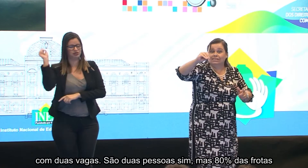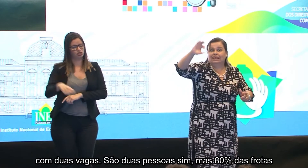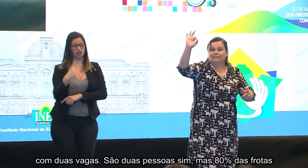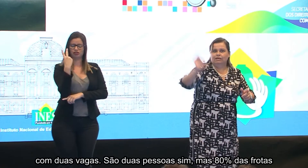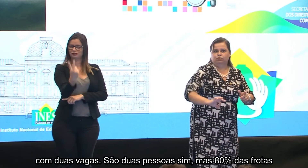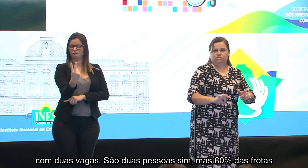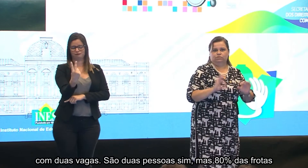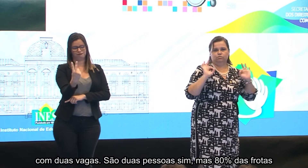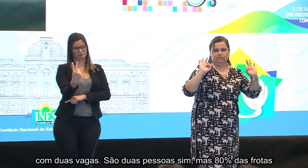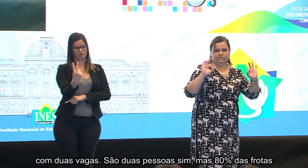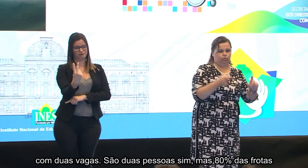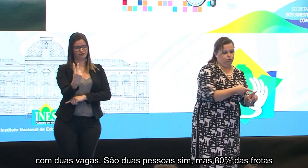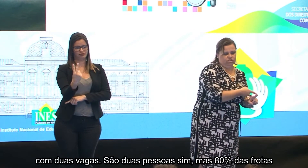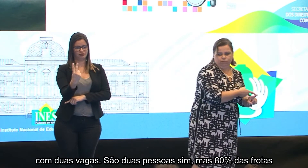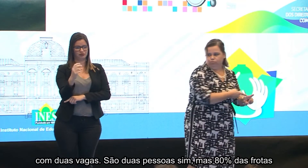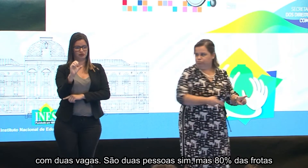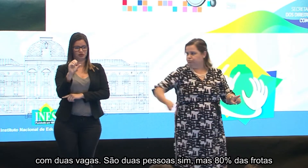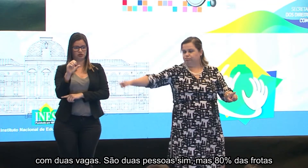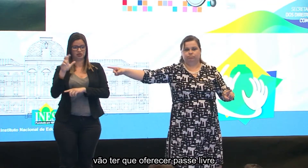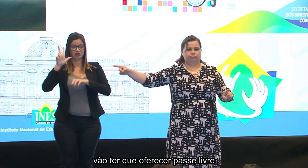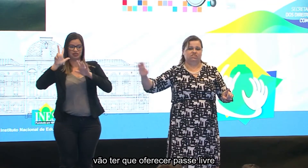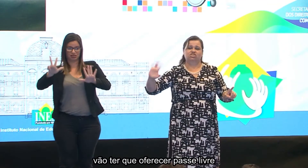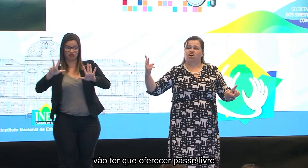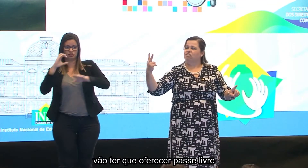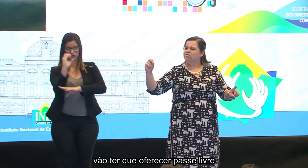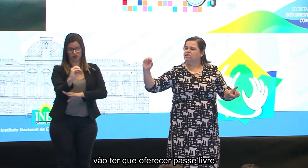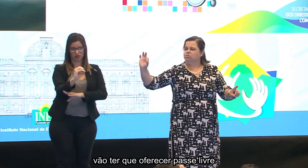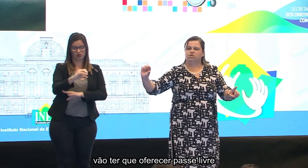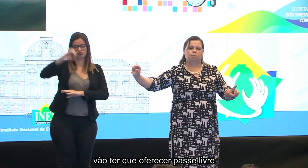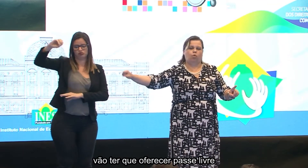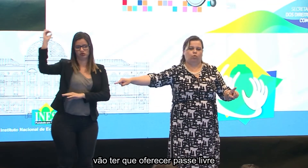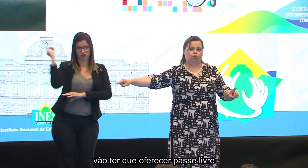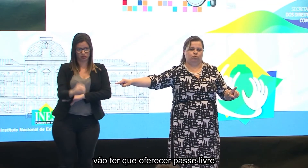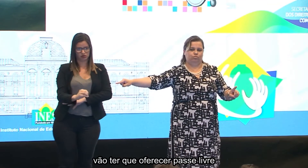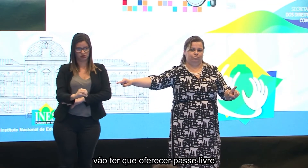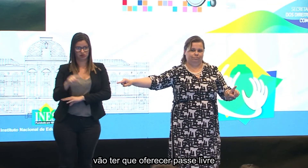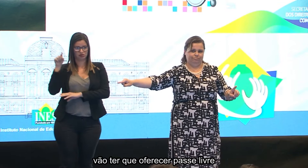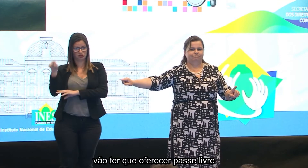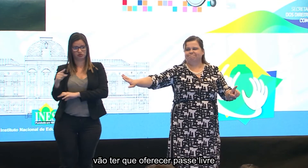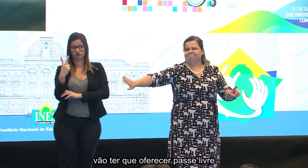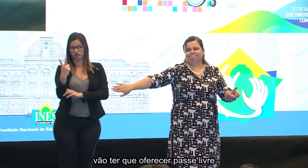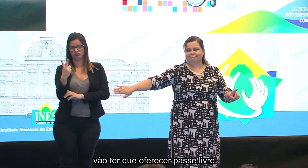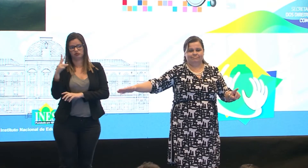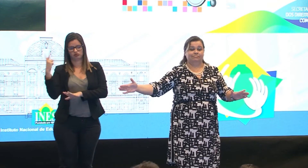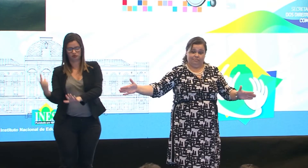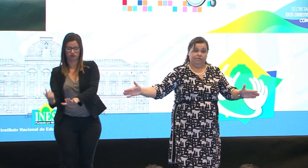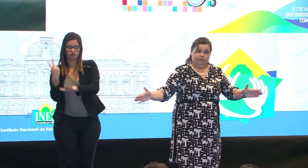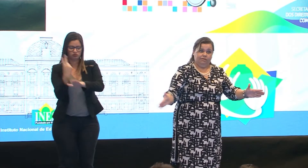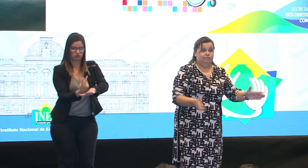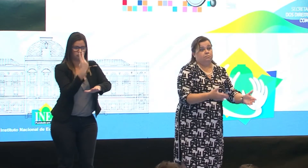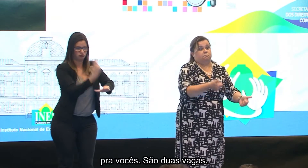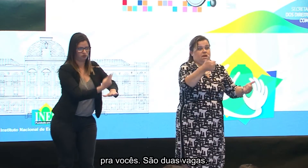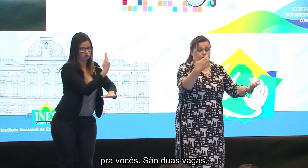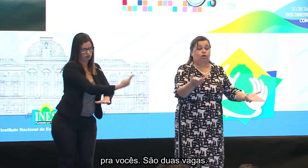2 pessoas, sim, mas 80% da frota vão ter que oferecer passe livre para